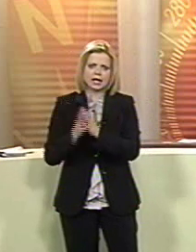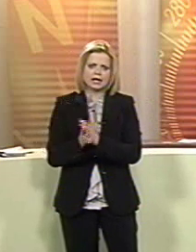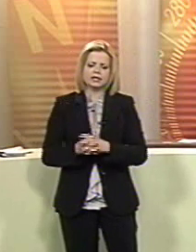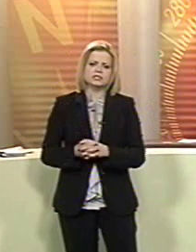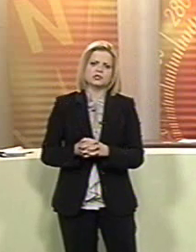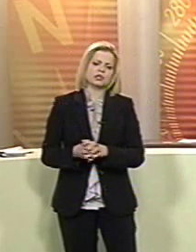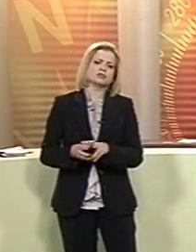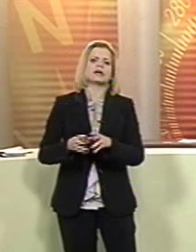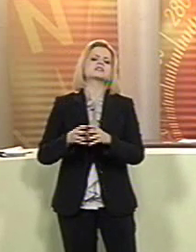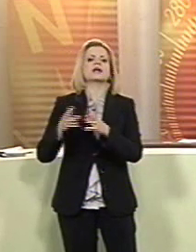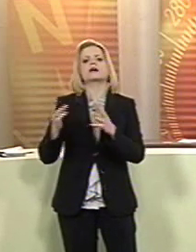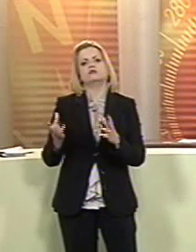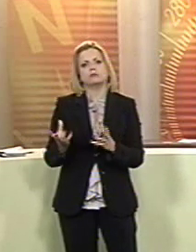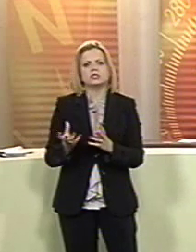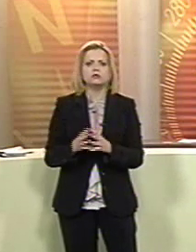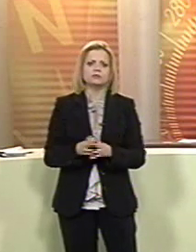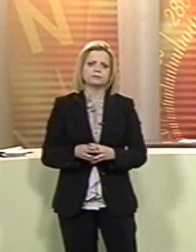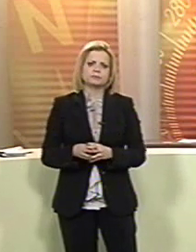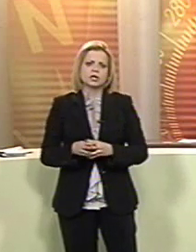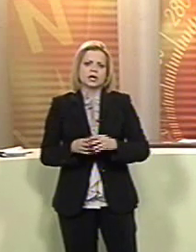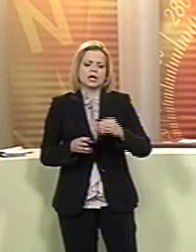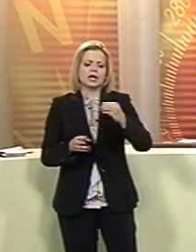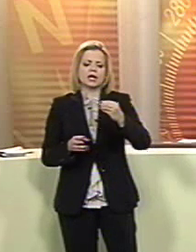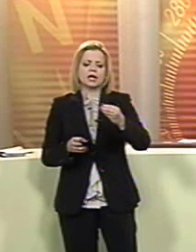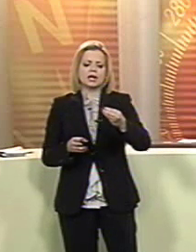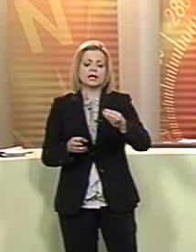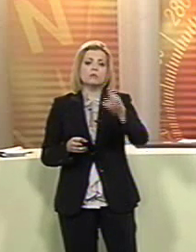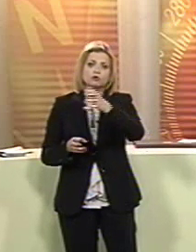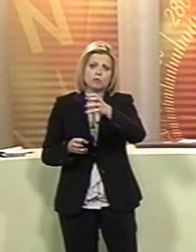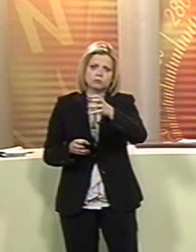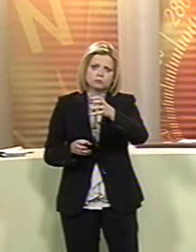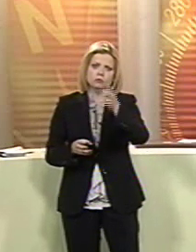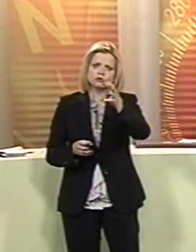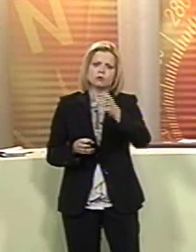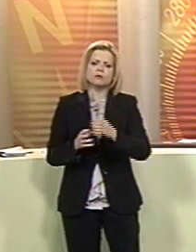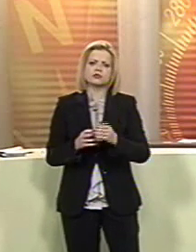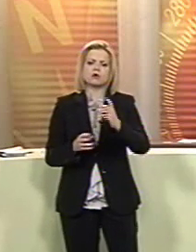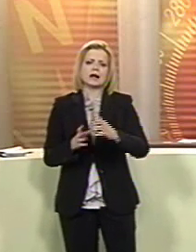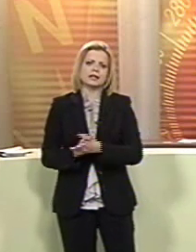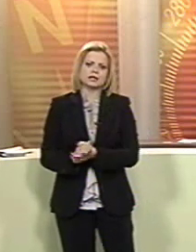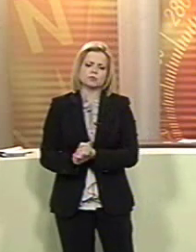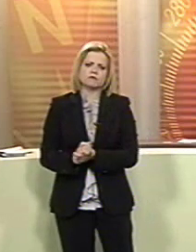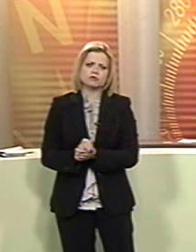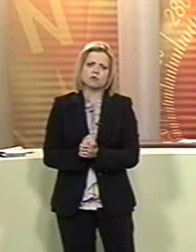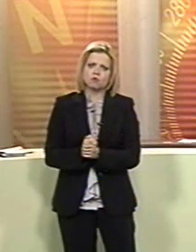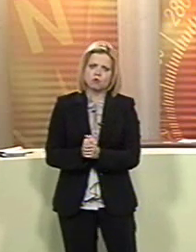doutrinária que existe aí acerca do domicílio, muito comum, muito comumente cobrada aí nas provas de